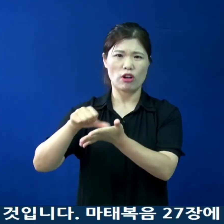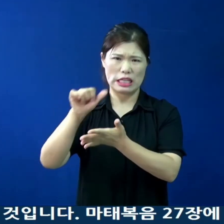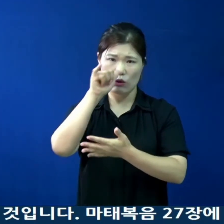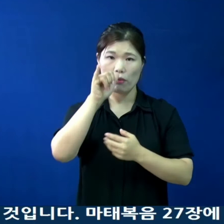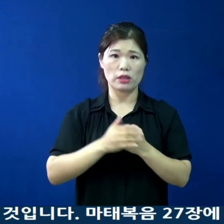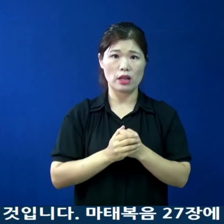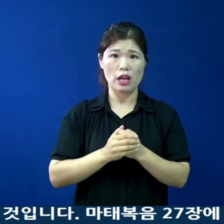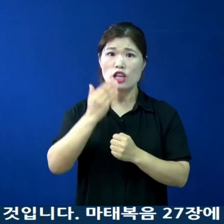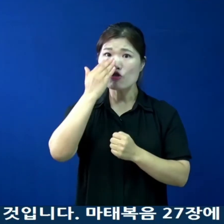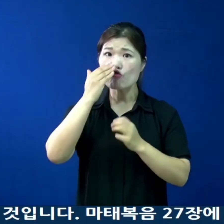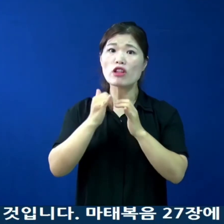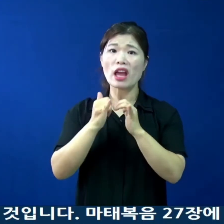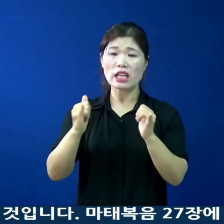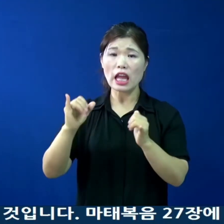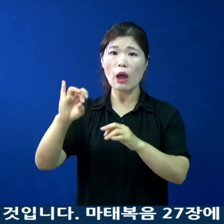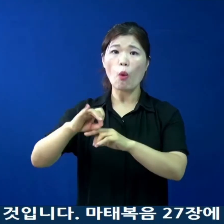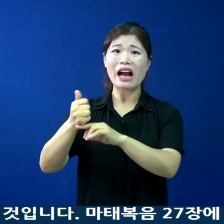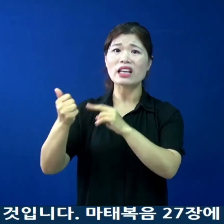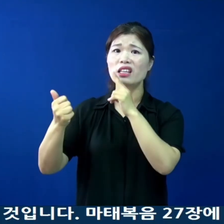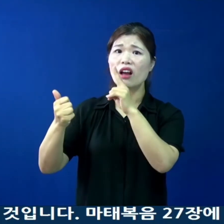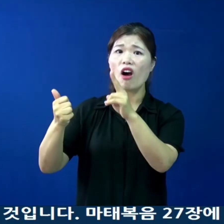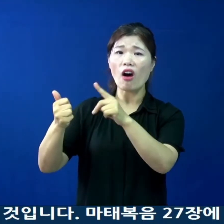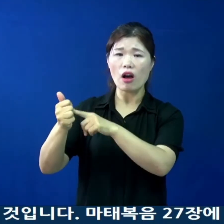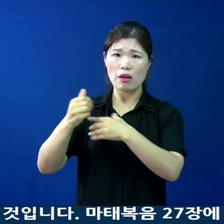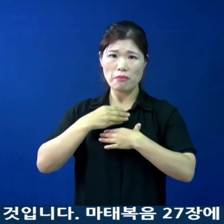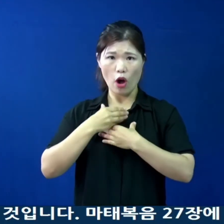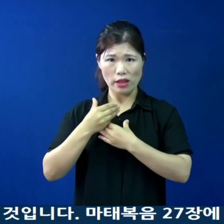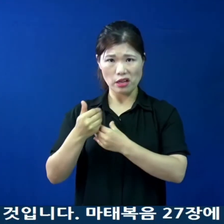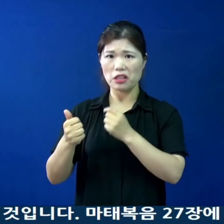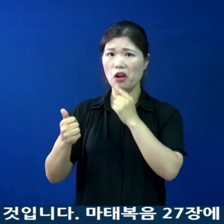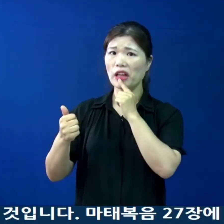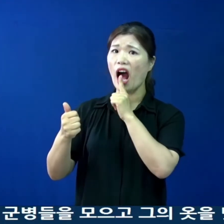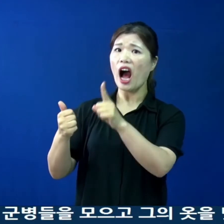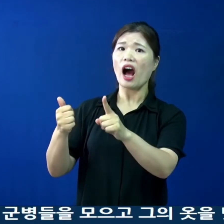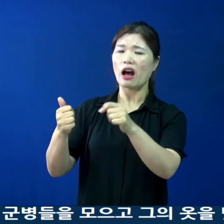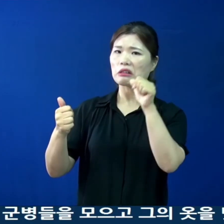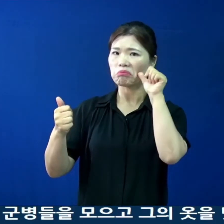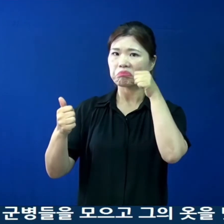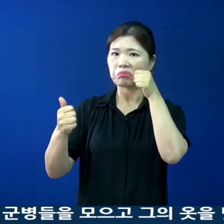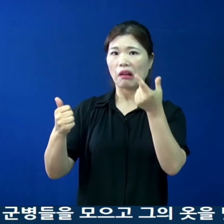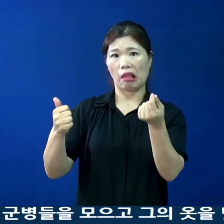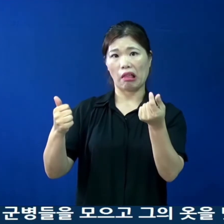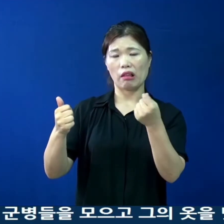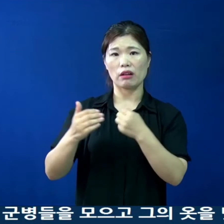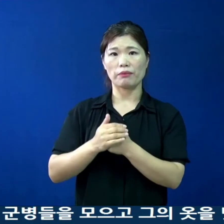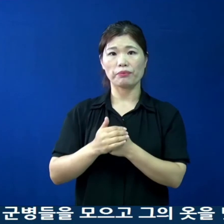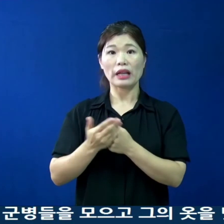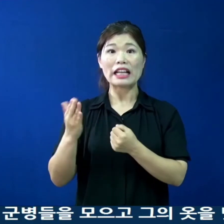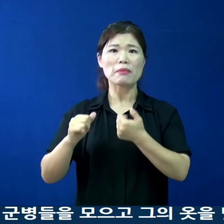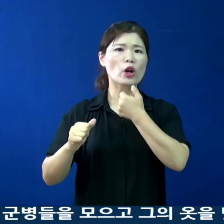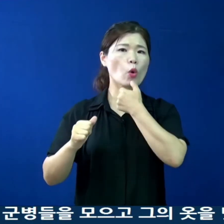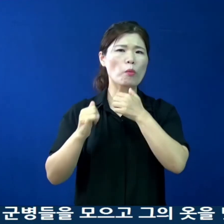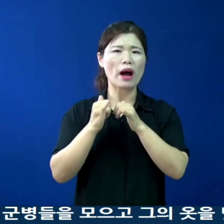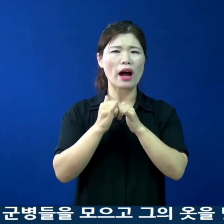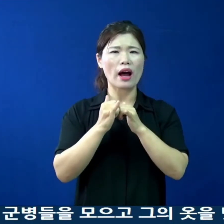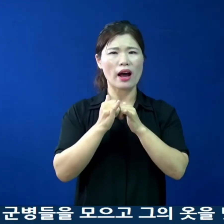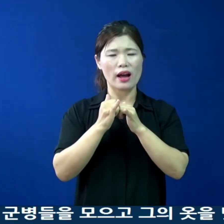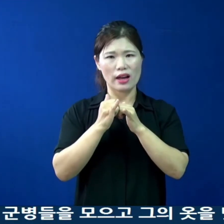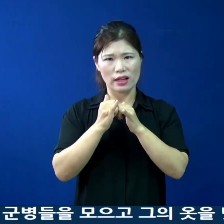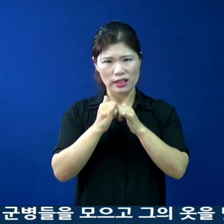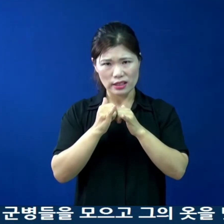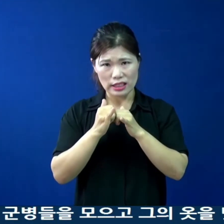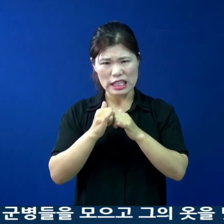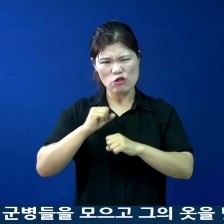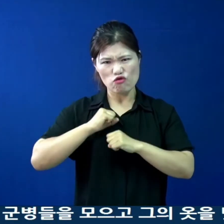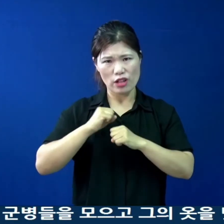유대인의 왕이여 평안할지어다. 로마 군병이 고백하는 이 고백은 결국은 사실이 되었습니다.